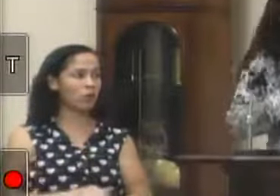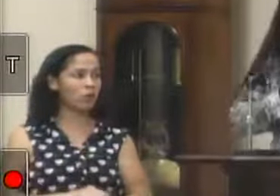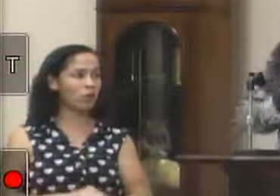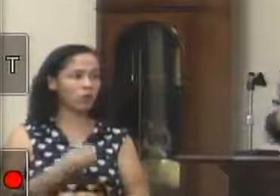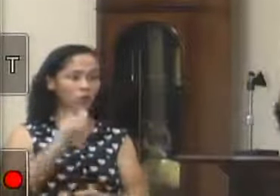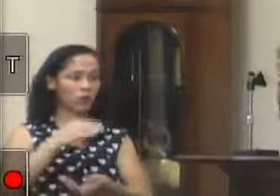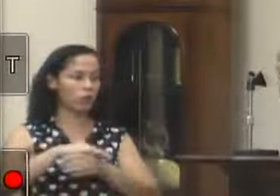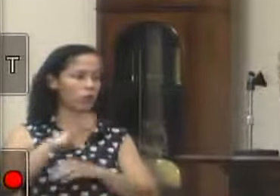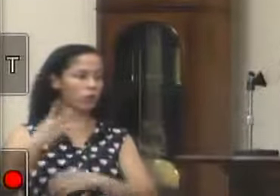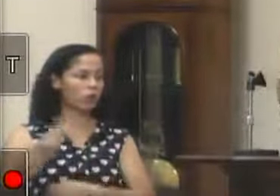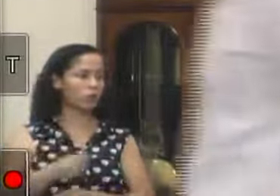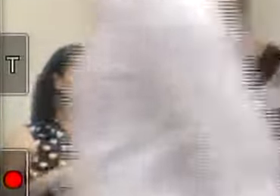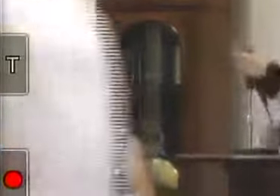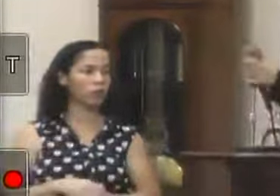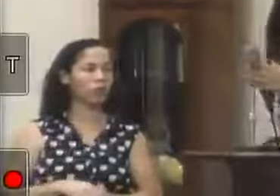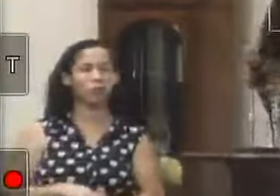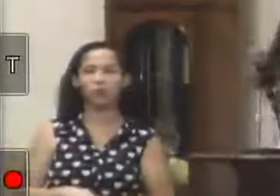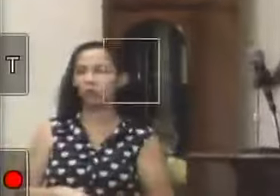noite a todos.